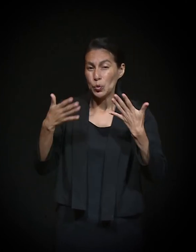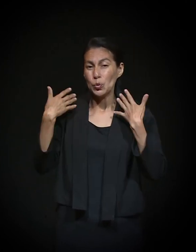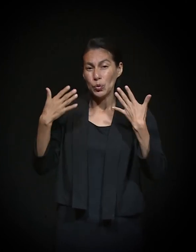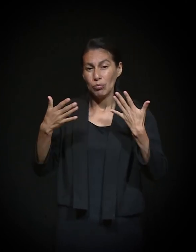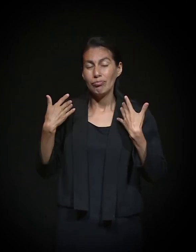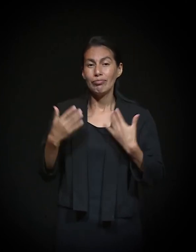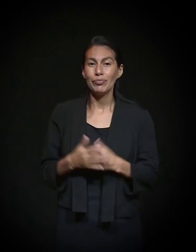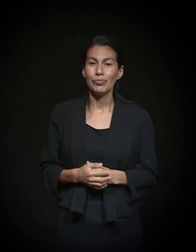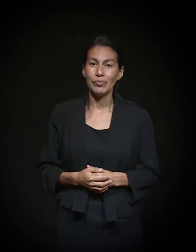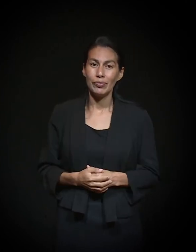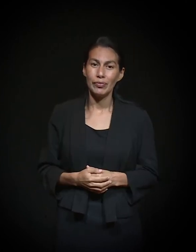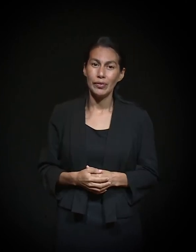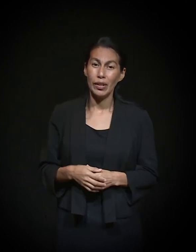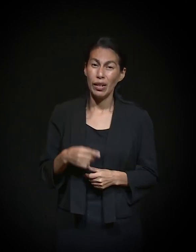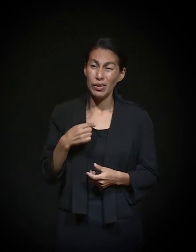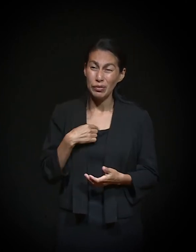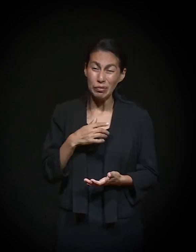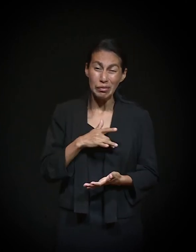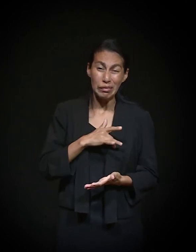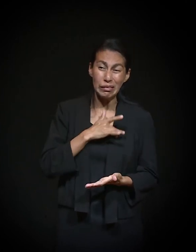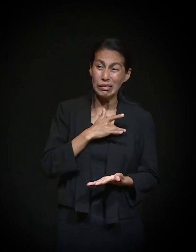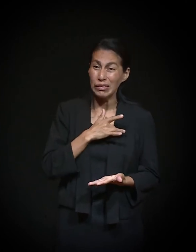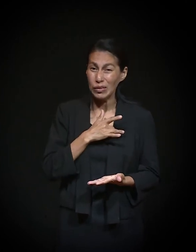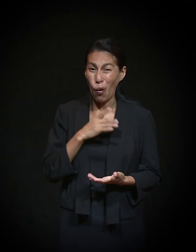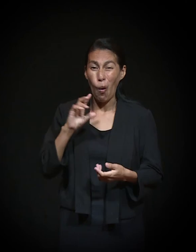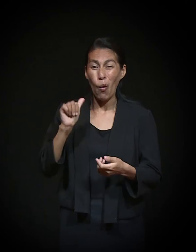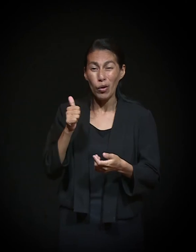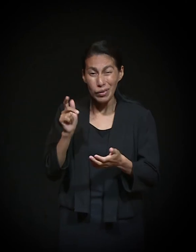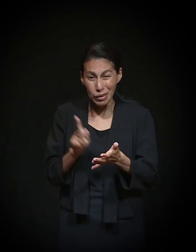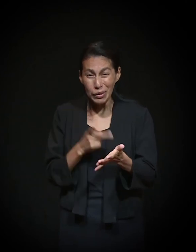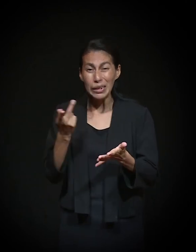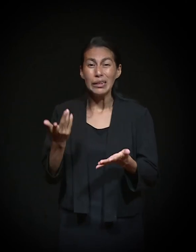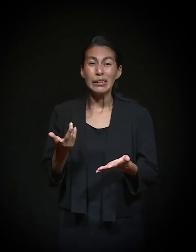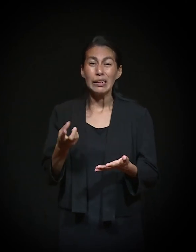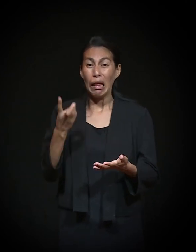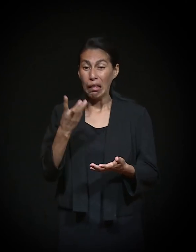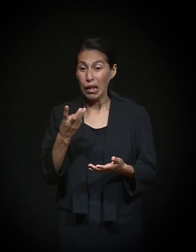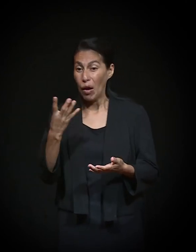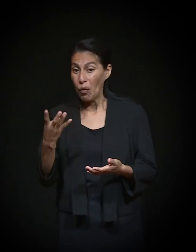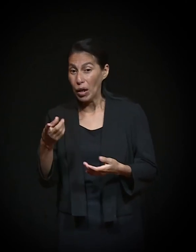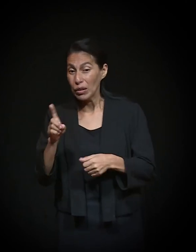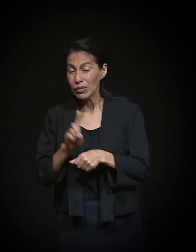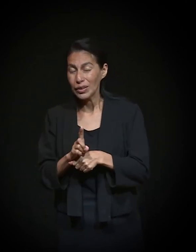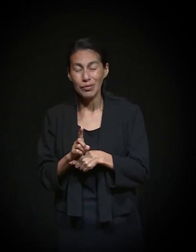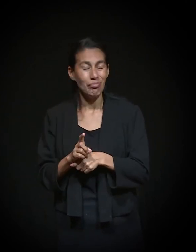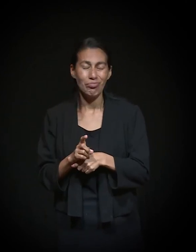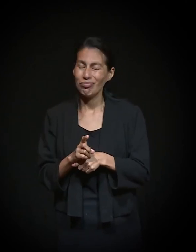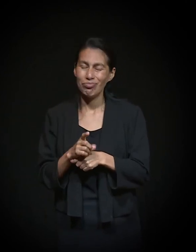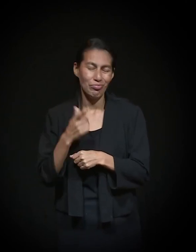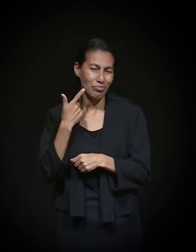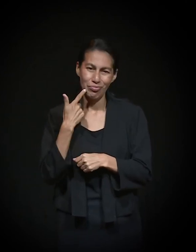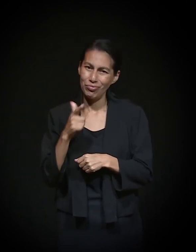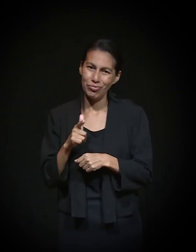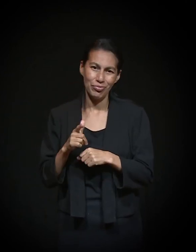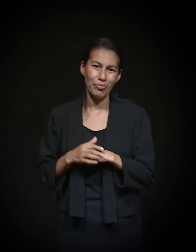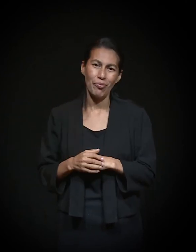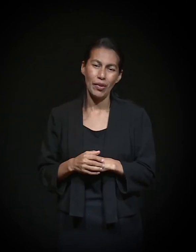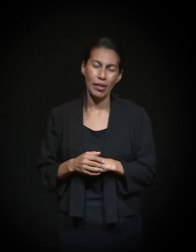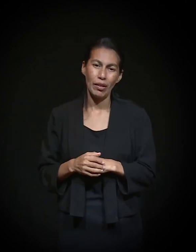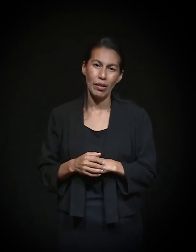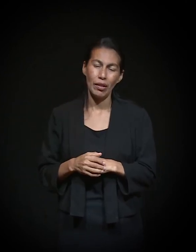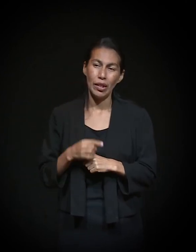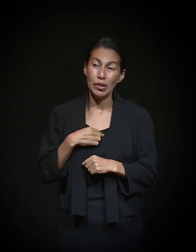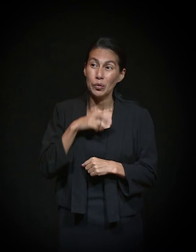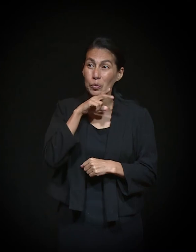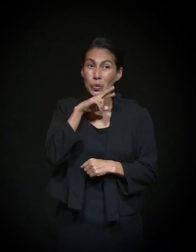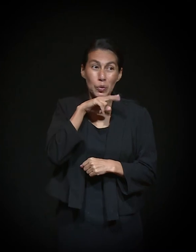calor. No podía pasar todo esto de nuevo, 3 o 4 días.